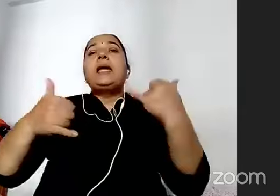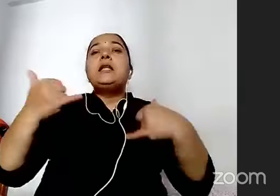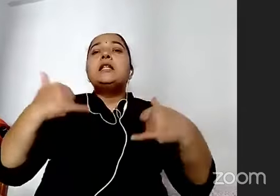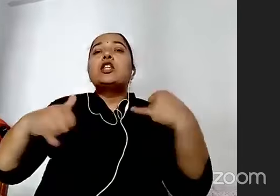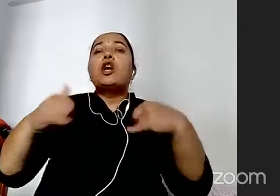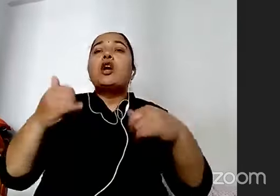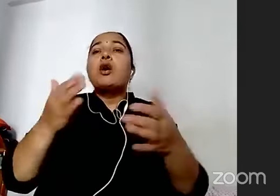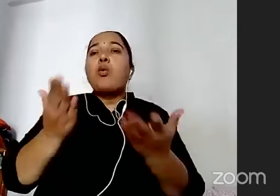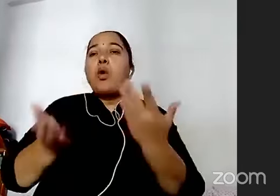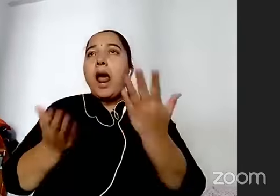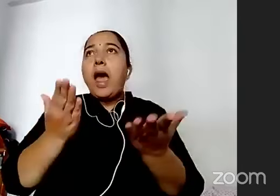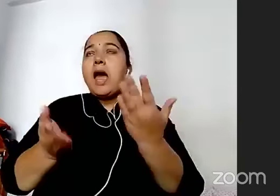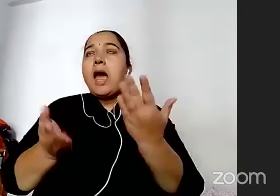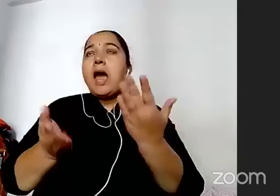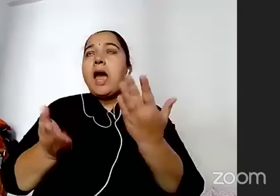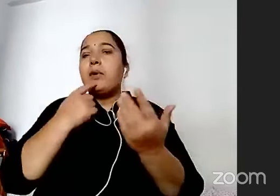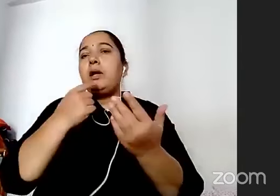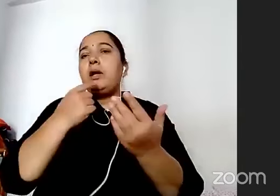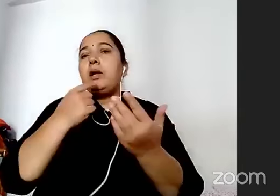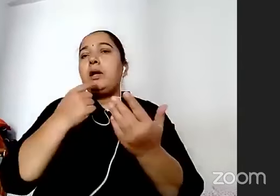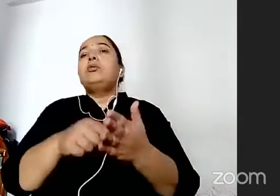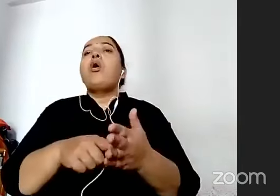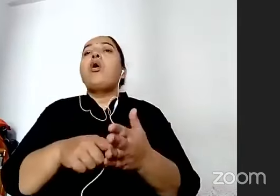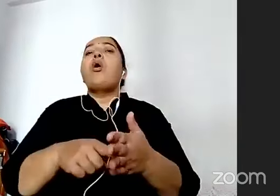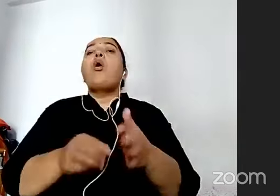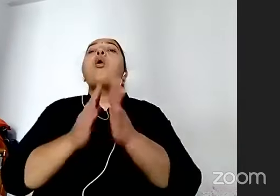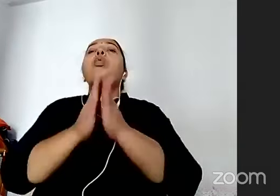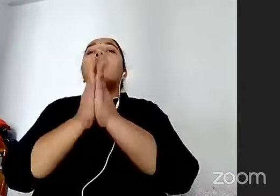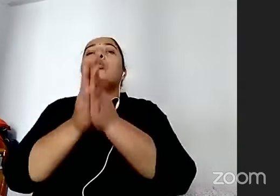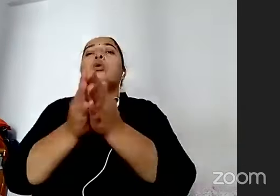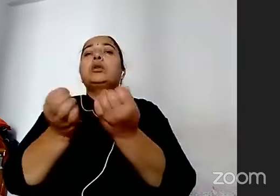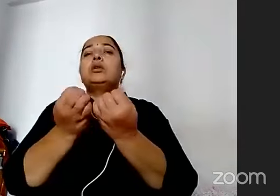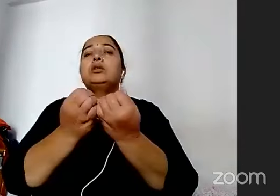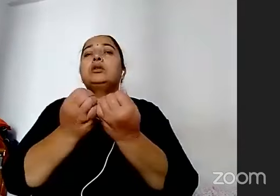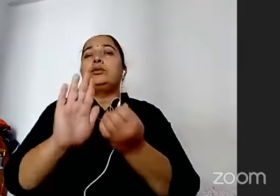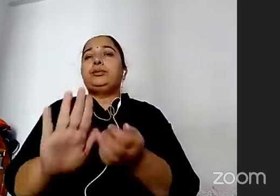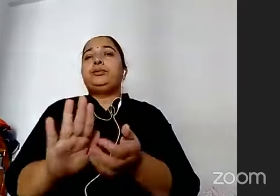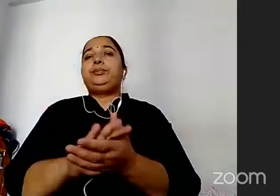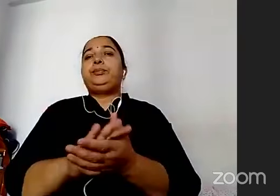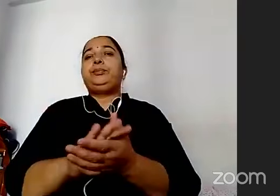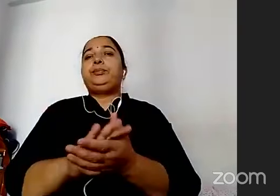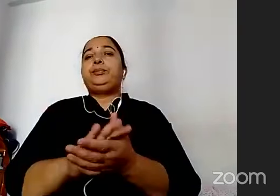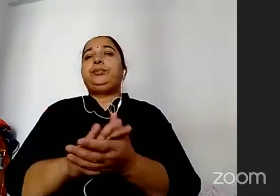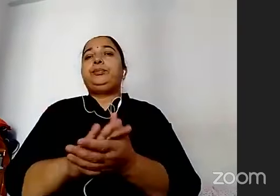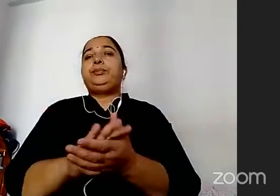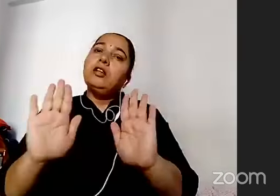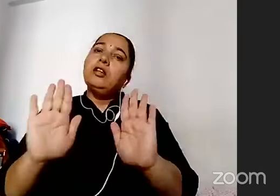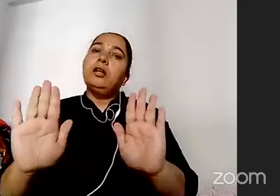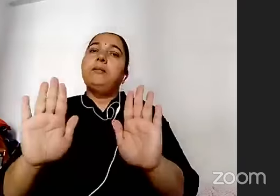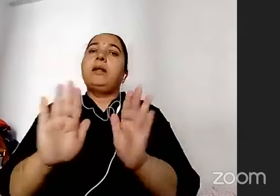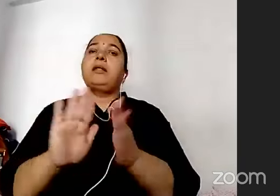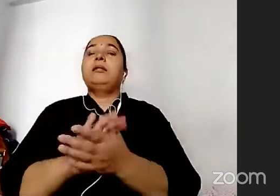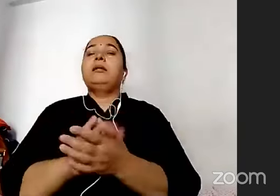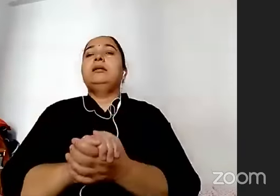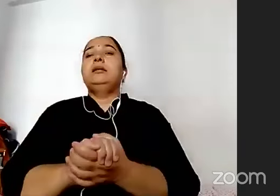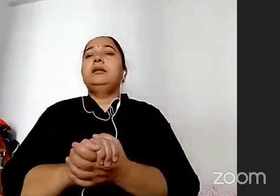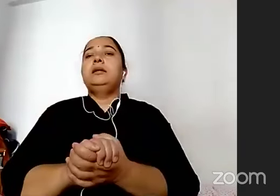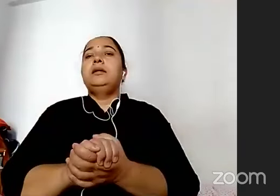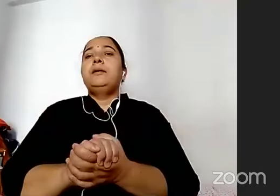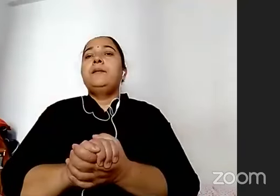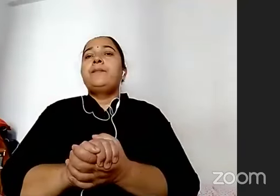गरिदिनलाई चाहिँ म प्रतिमा दिदीलाई अनुरोध गर्दछु। एकदम धन्यवाद सुनिएको छ है कविता बहिनी। मेरो स्वर चाहिँ